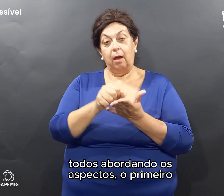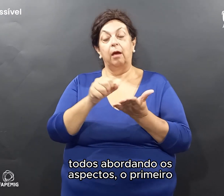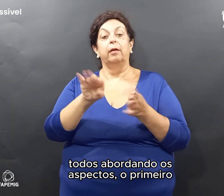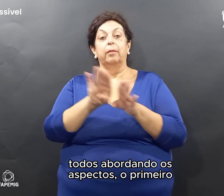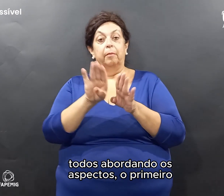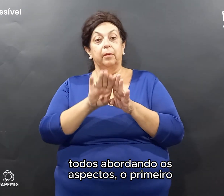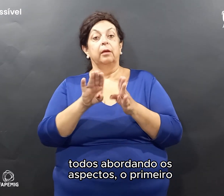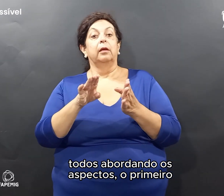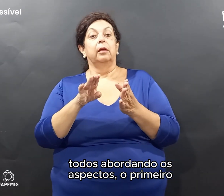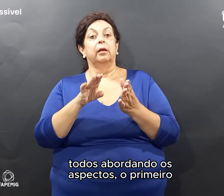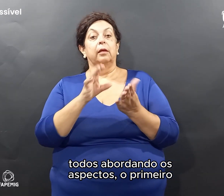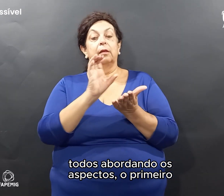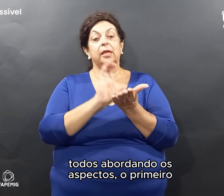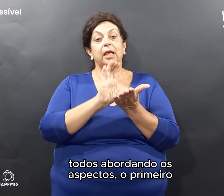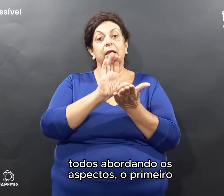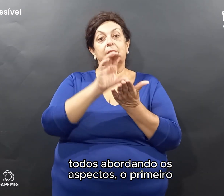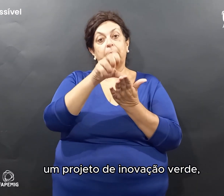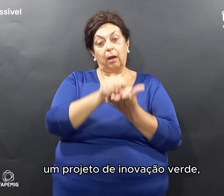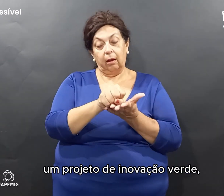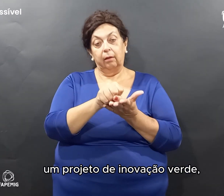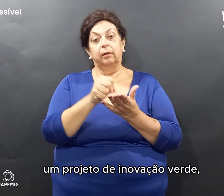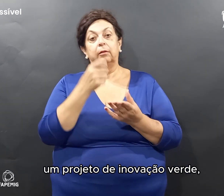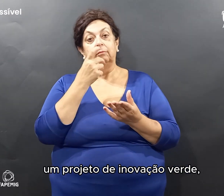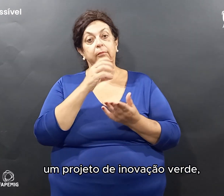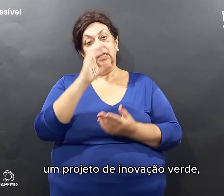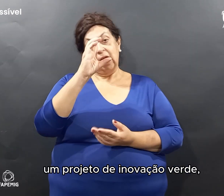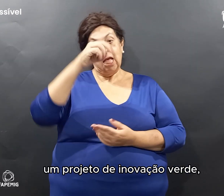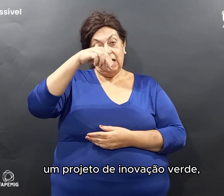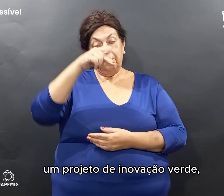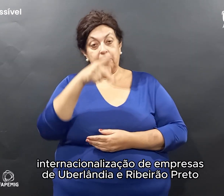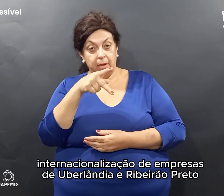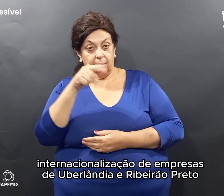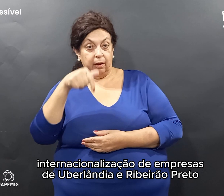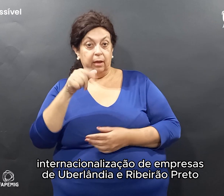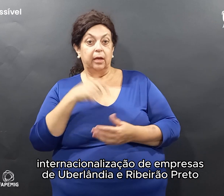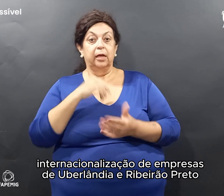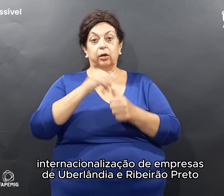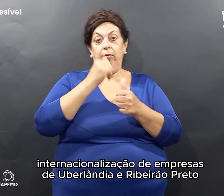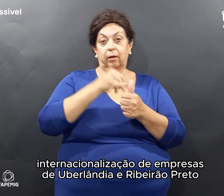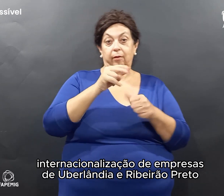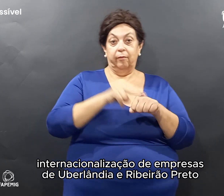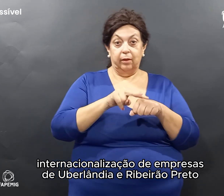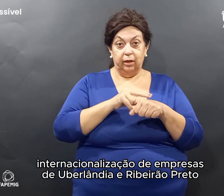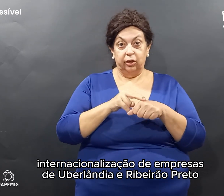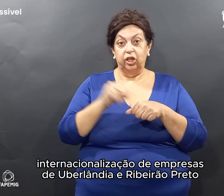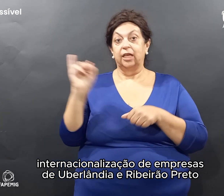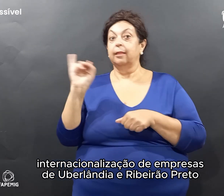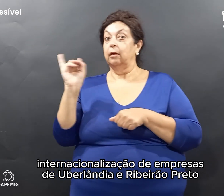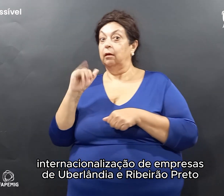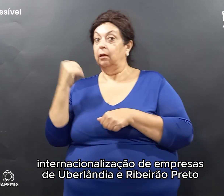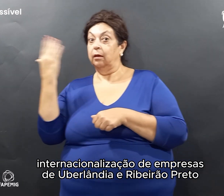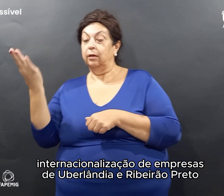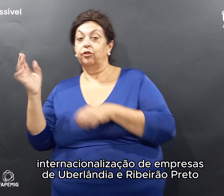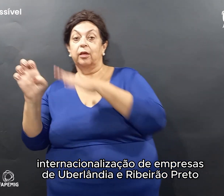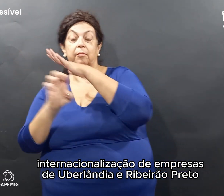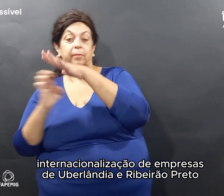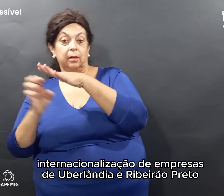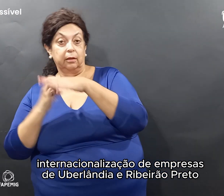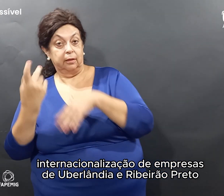abordando os aspectos, primeiro um projeto de inovação verde, internacionalização de empresas de Uberlândia e